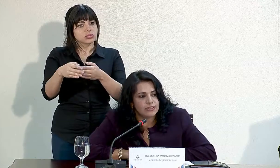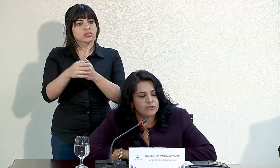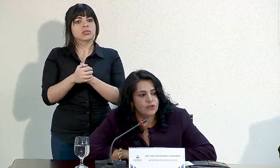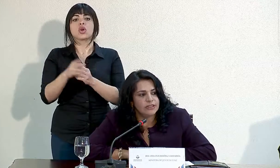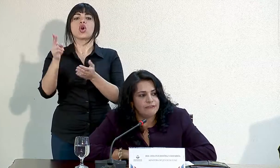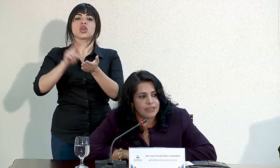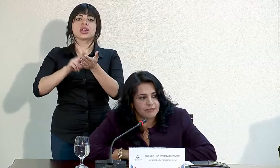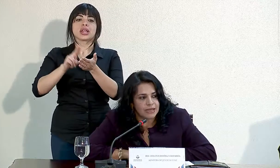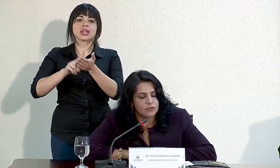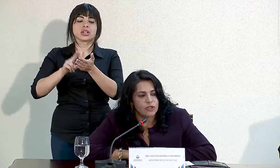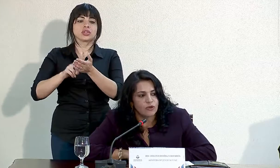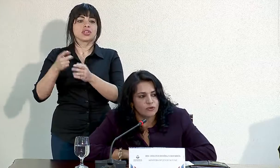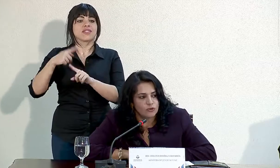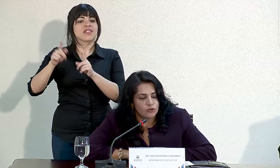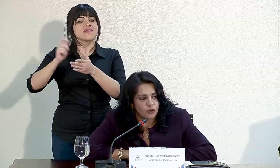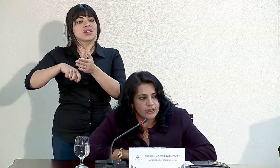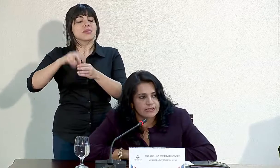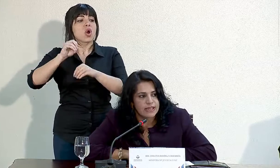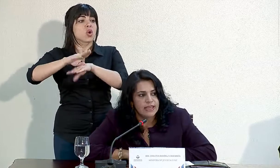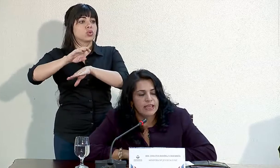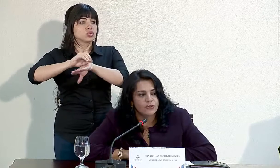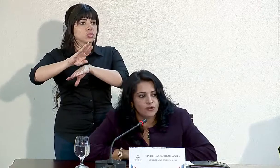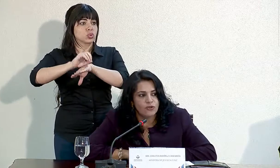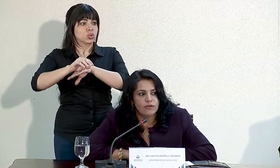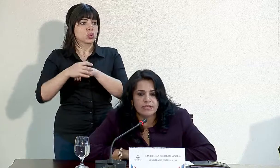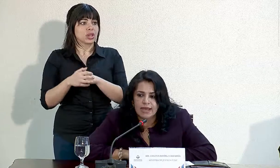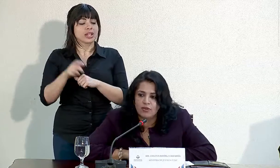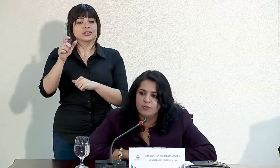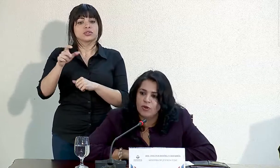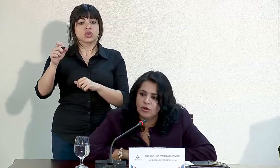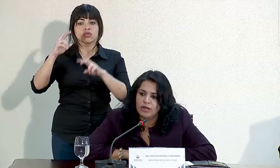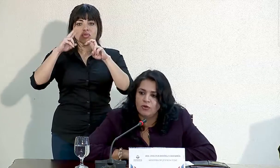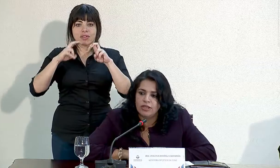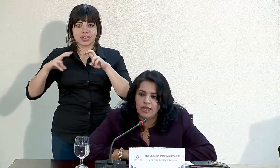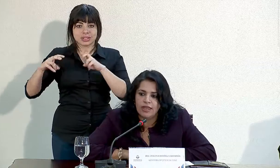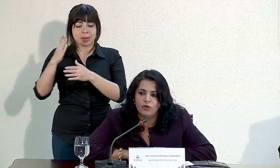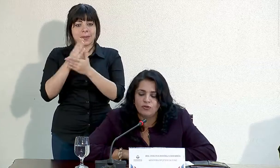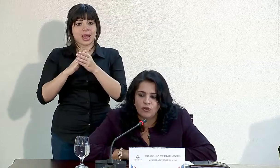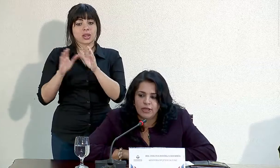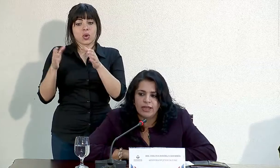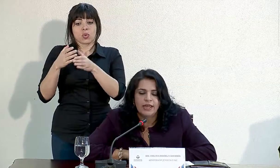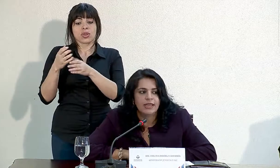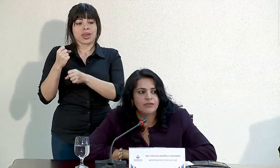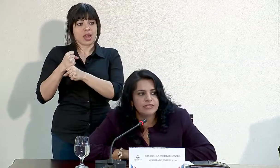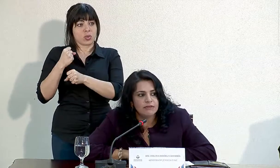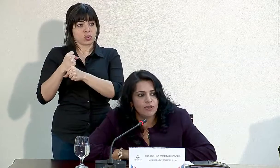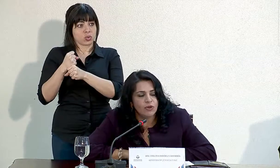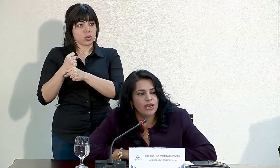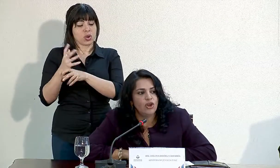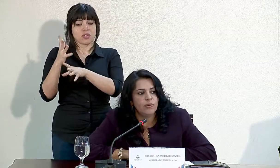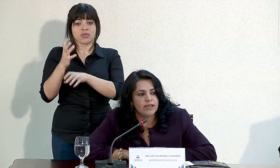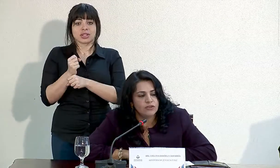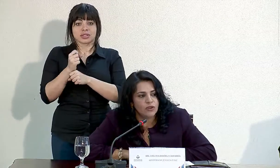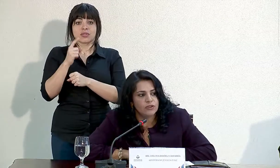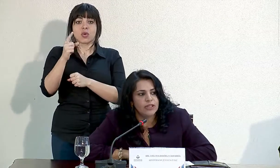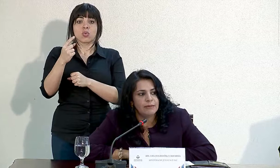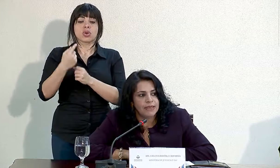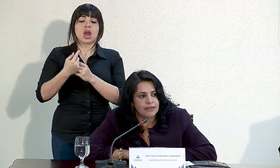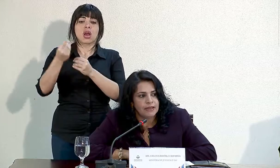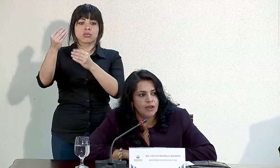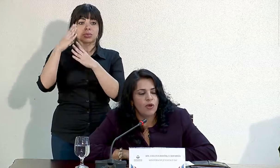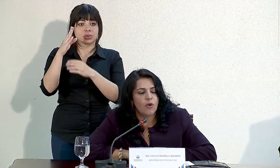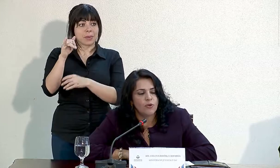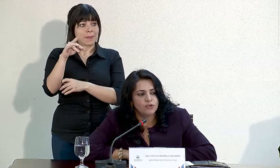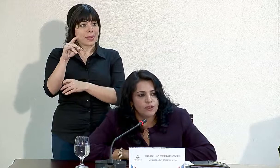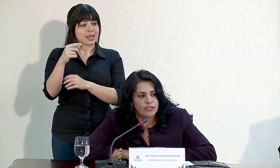la contratación de firmas o de consultores que son revisados por la unidad ejecutora, que reciben una no objeción del